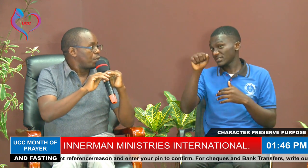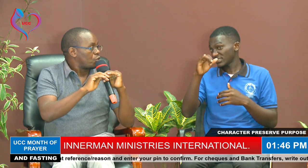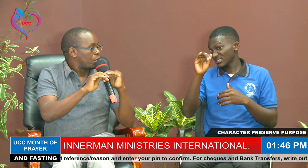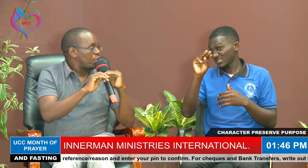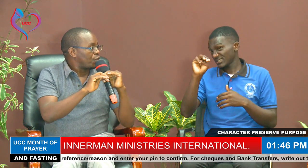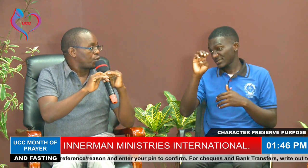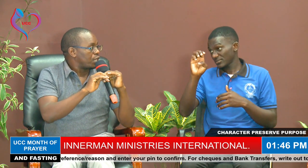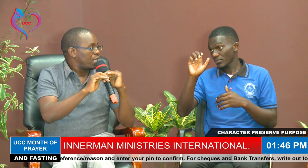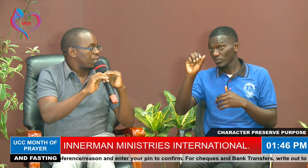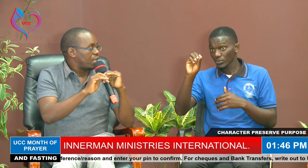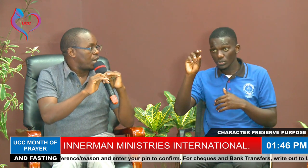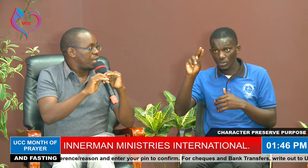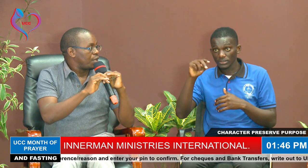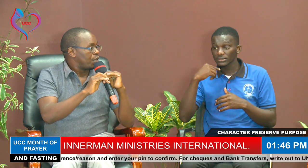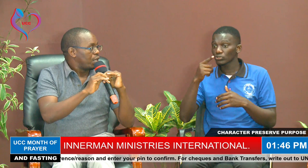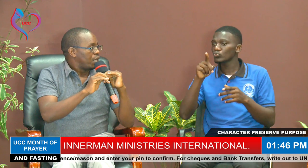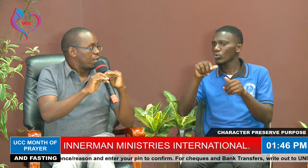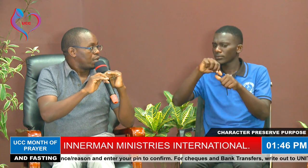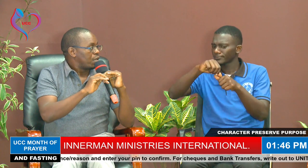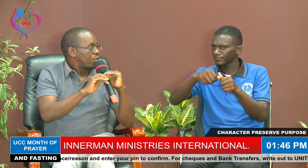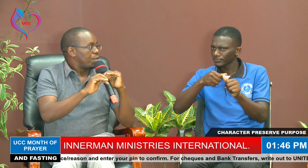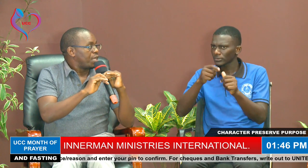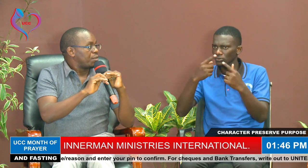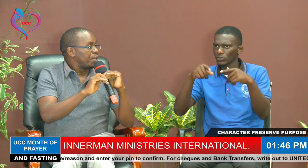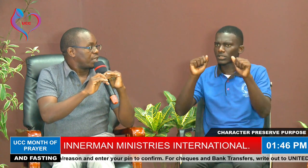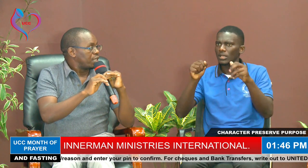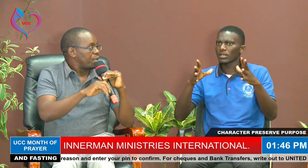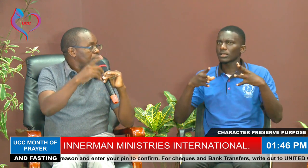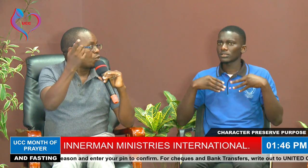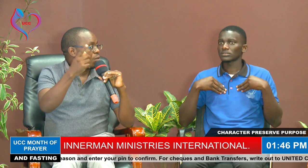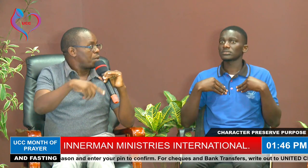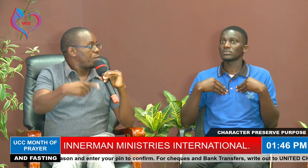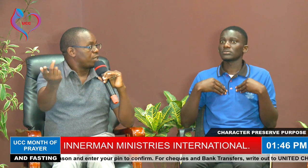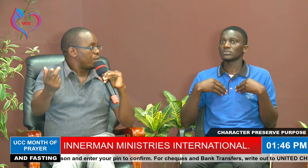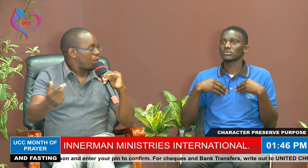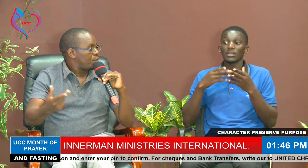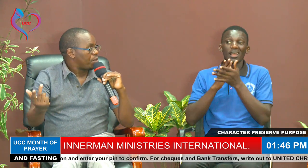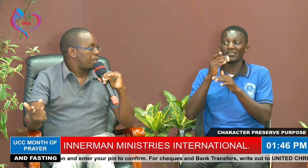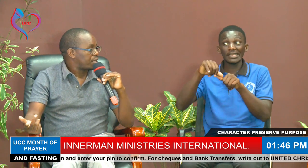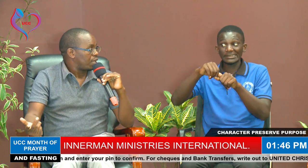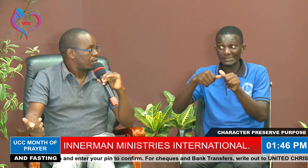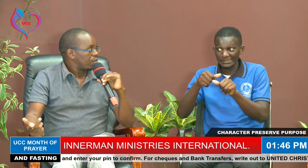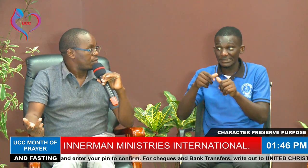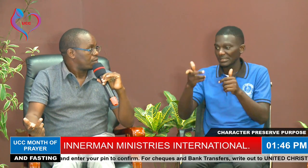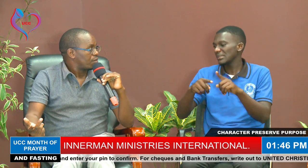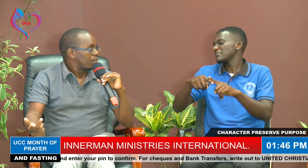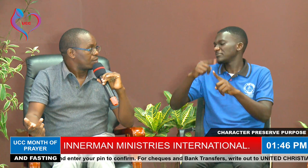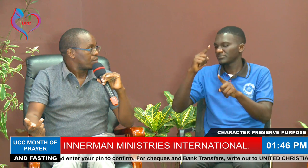musoke mukomolebwe tuleko tunafe tukirizganye endagaano eyo kumbe bayite babitegeeza bali bekomola bani majja ne barwana ne babatta